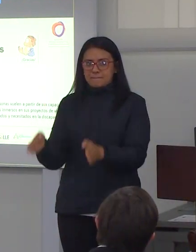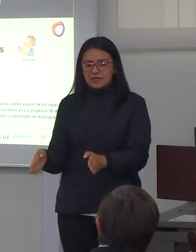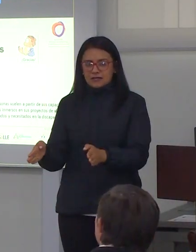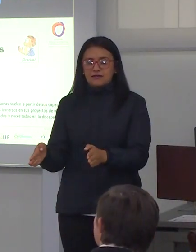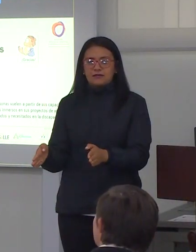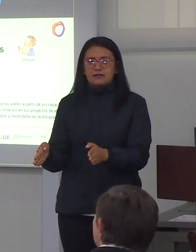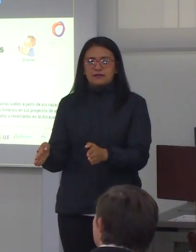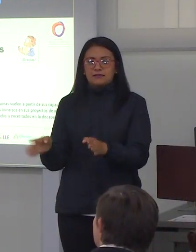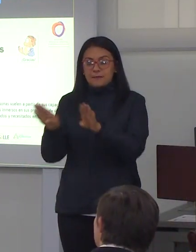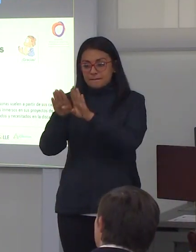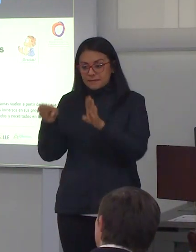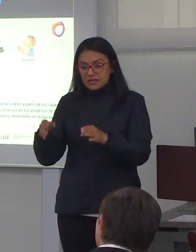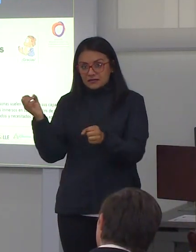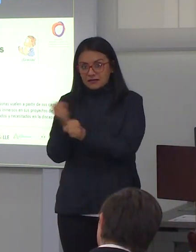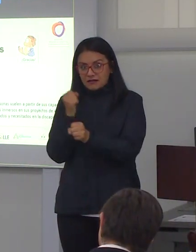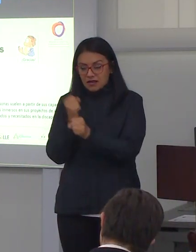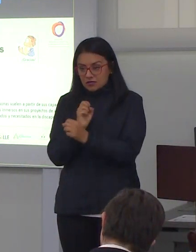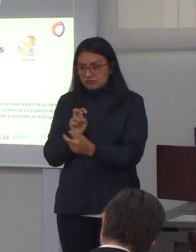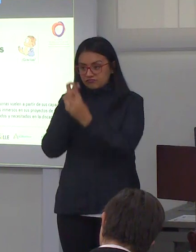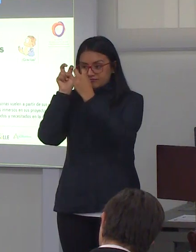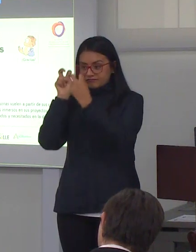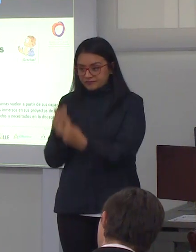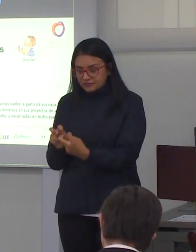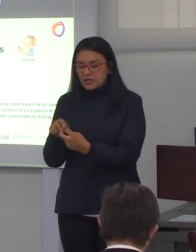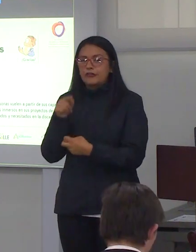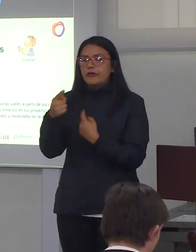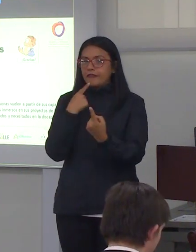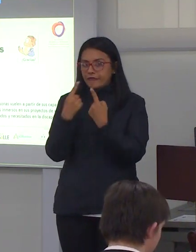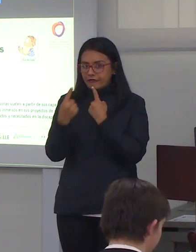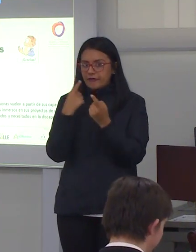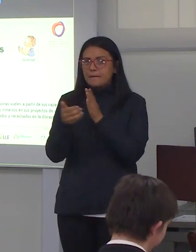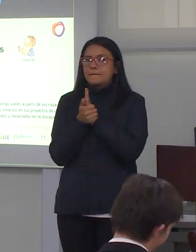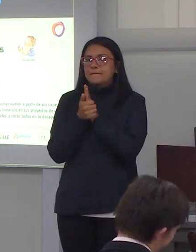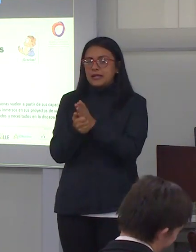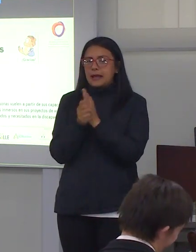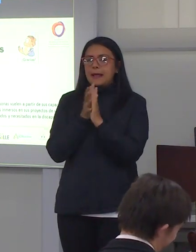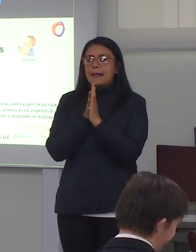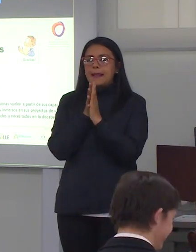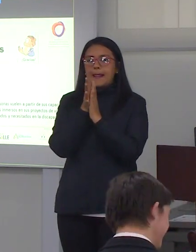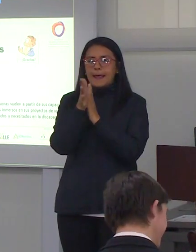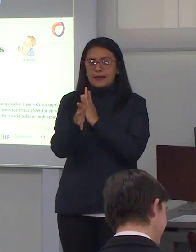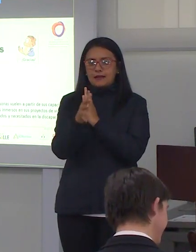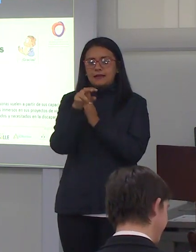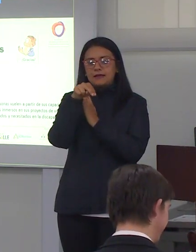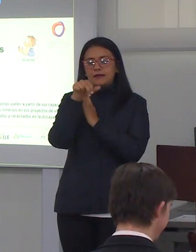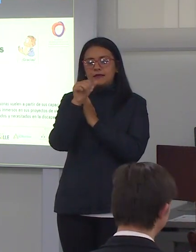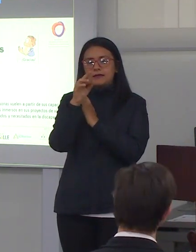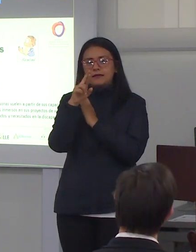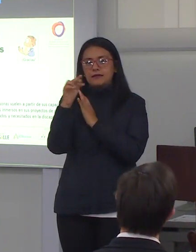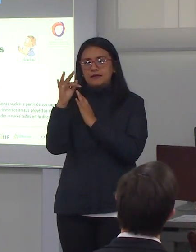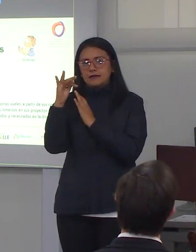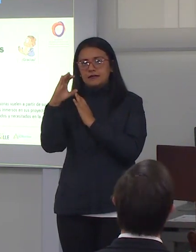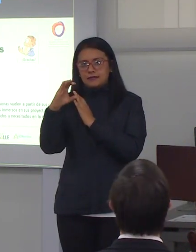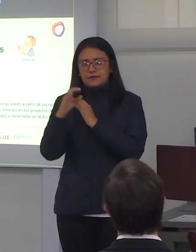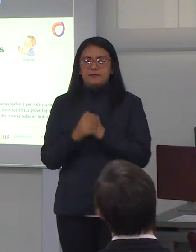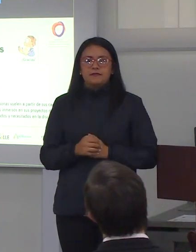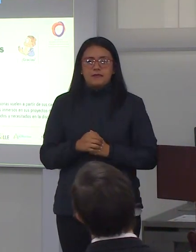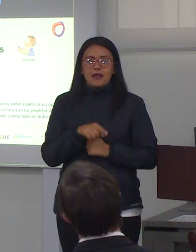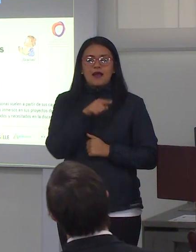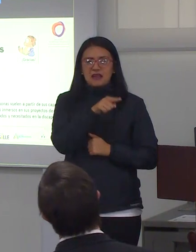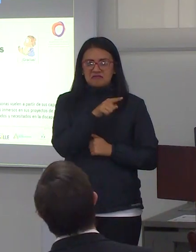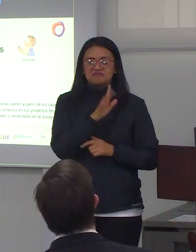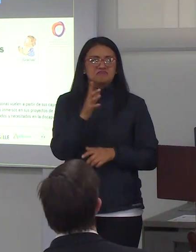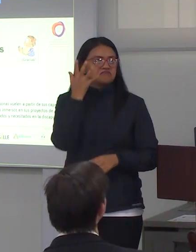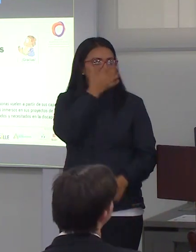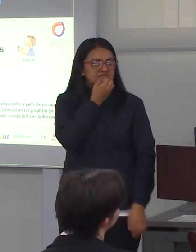en la mesa de trabajo porque tenemos que hablar del método narrativo narratic de aquí sea usted